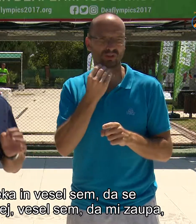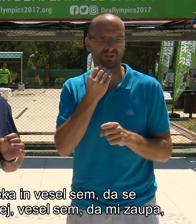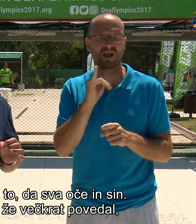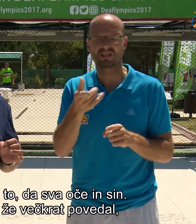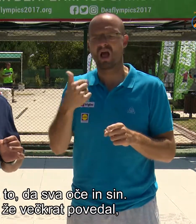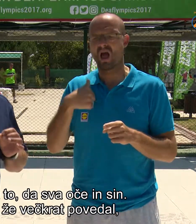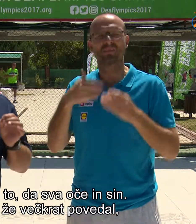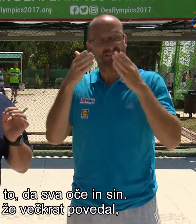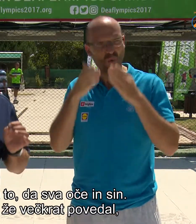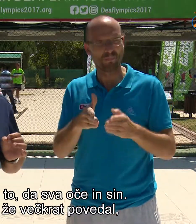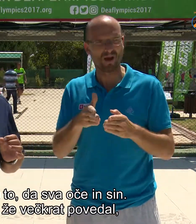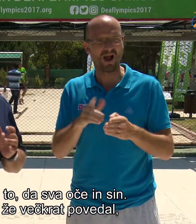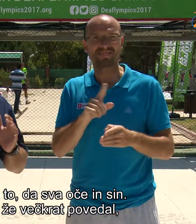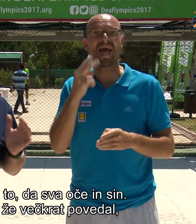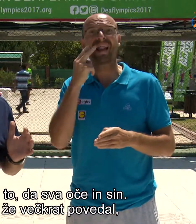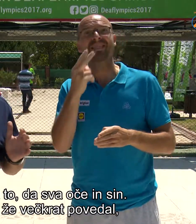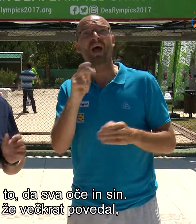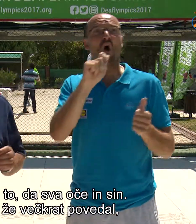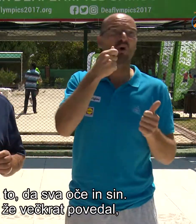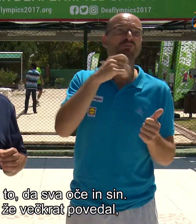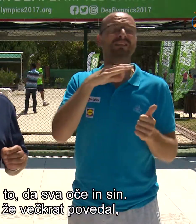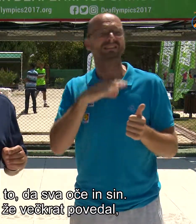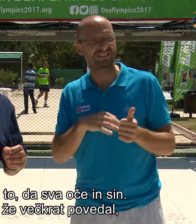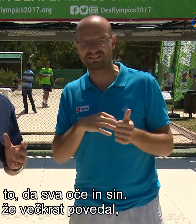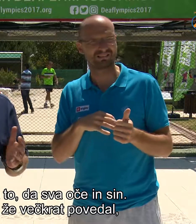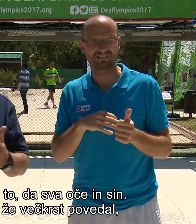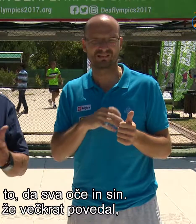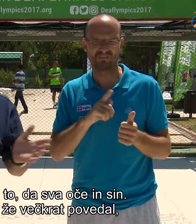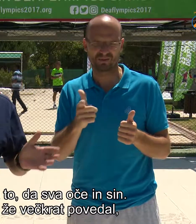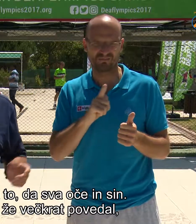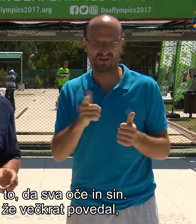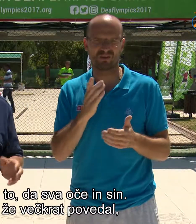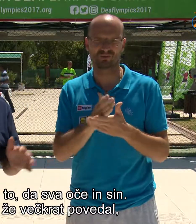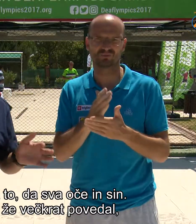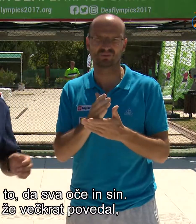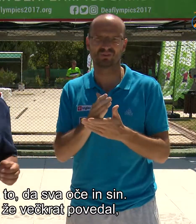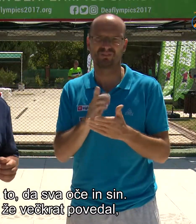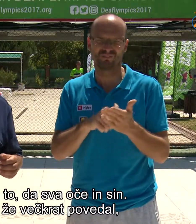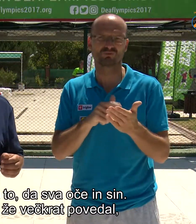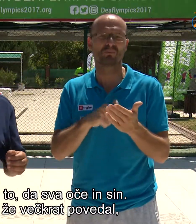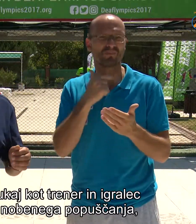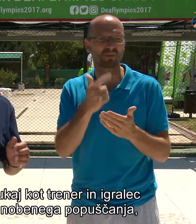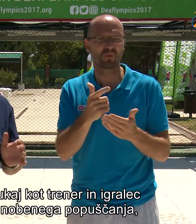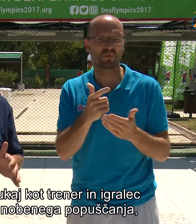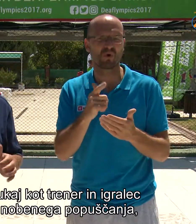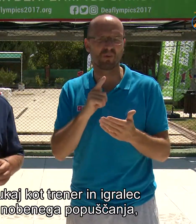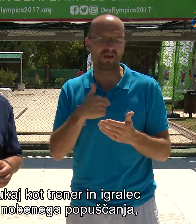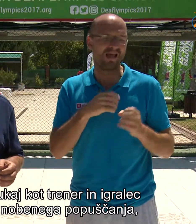zaupa, ne glede na to, da sva oče in sin. Midva sva tukaj, kot sem že večkrat povedal, midva sva tukaj trener in igralec in